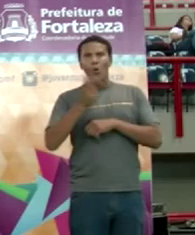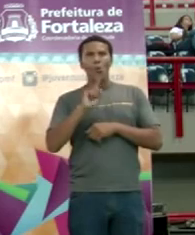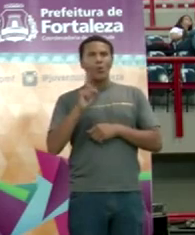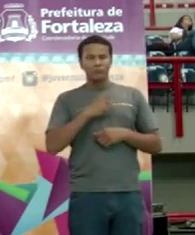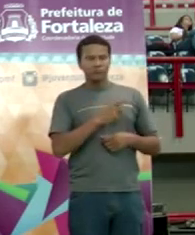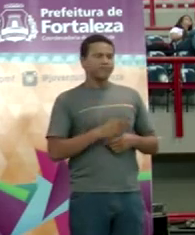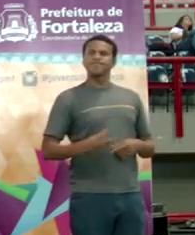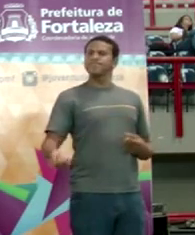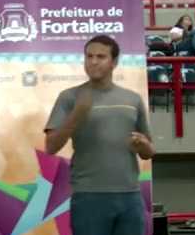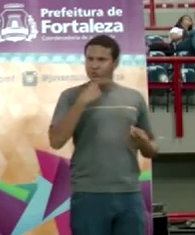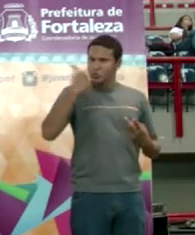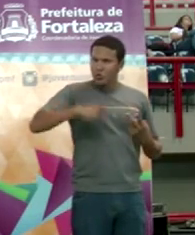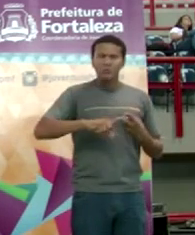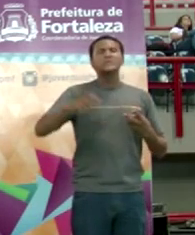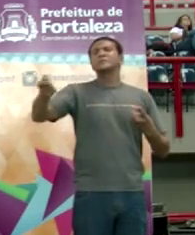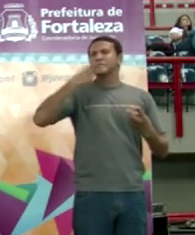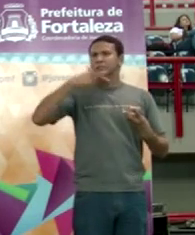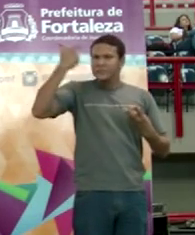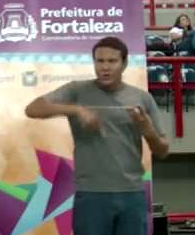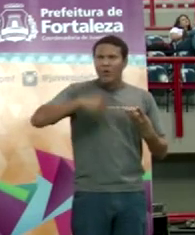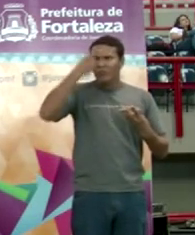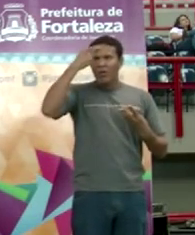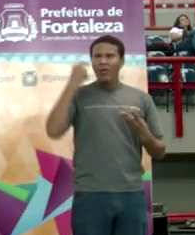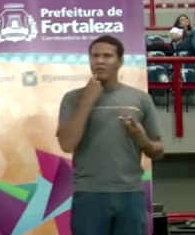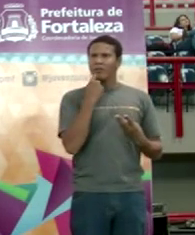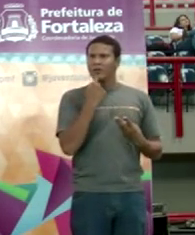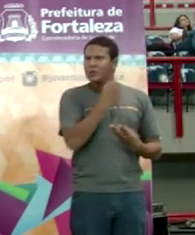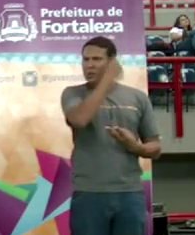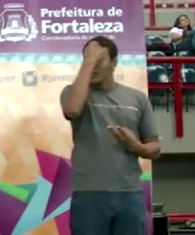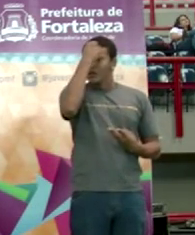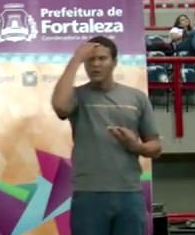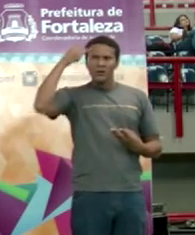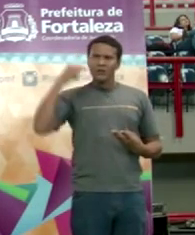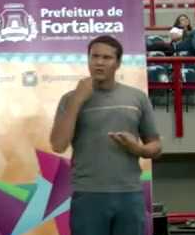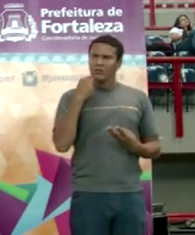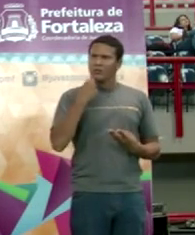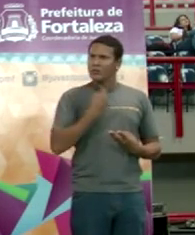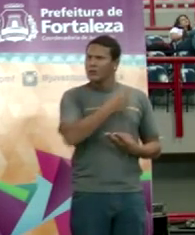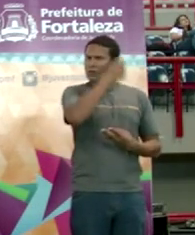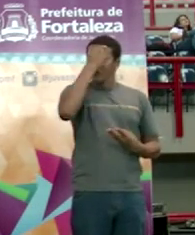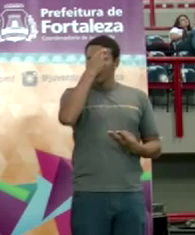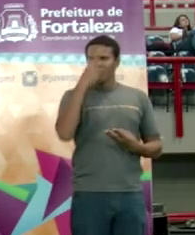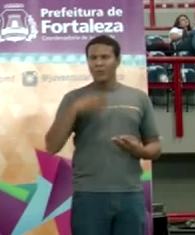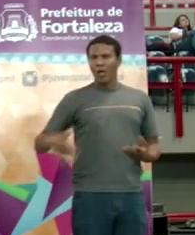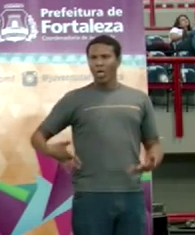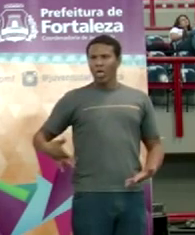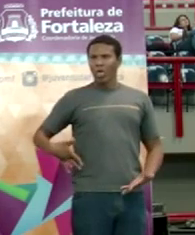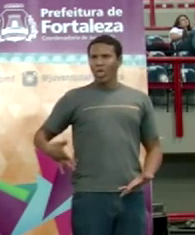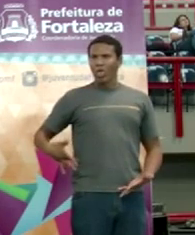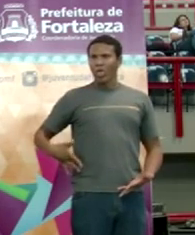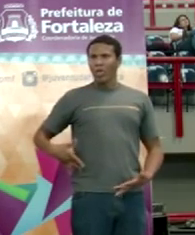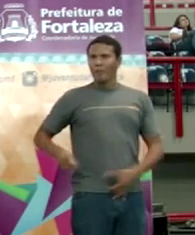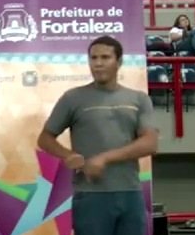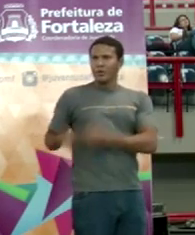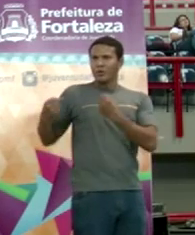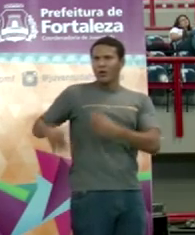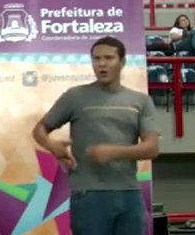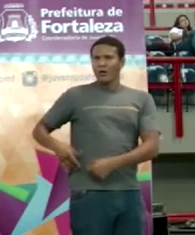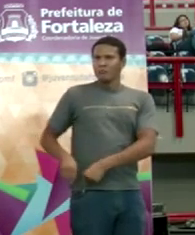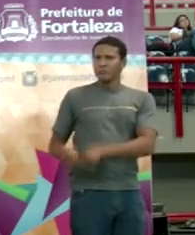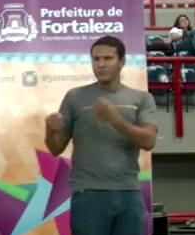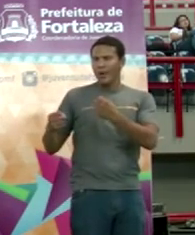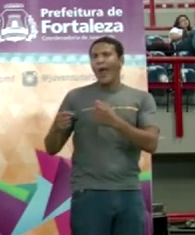outro. Aí tomou outro, com mais meia hora tomou outro. Aí o fígado dele não aguentou, porque ele é metabolizado no fígado, né? Aí realmente ele